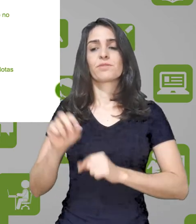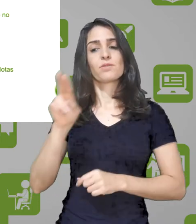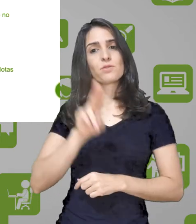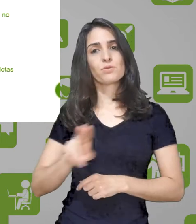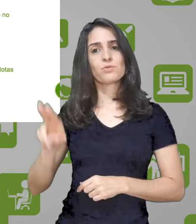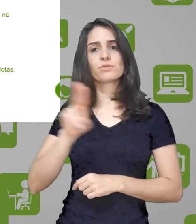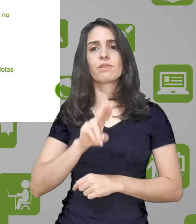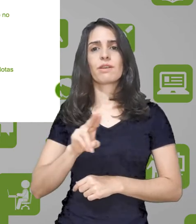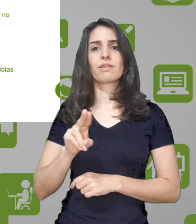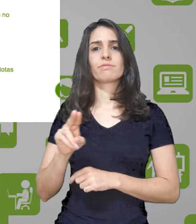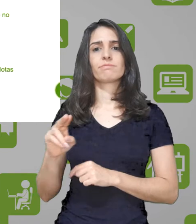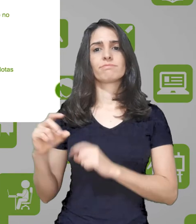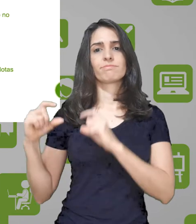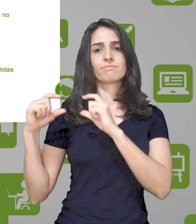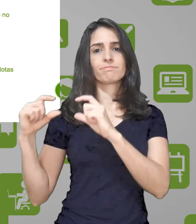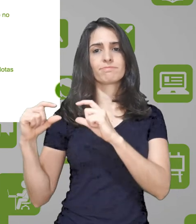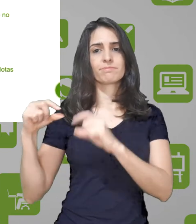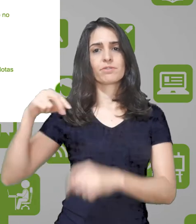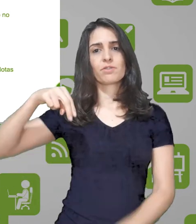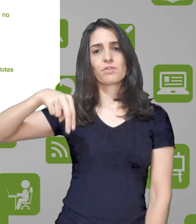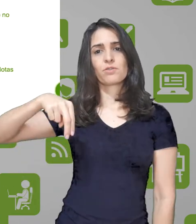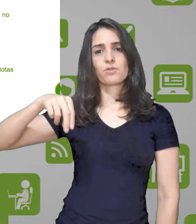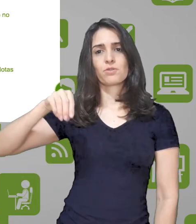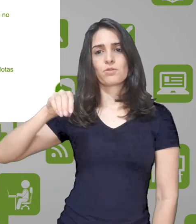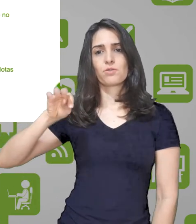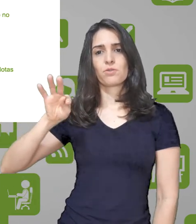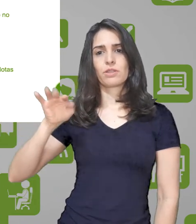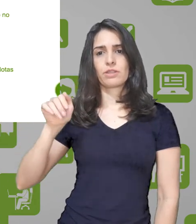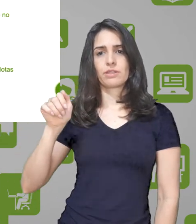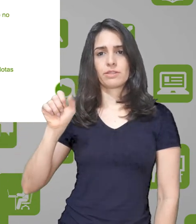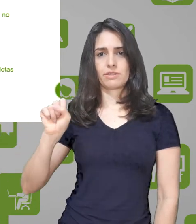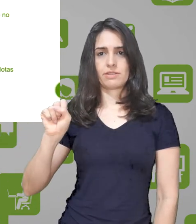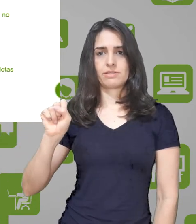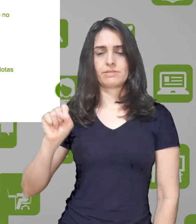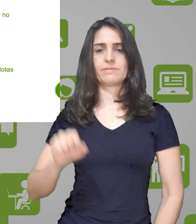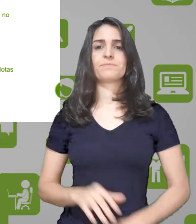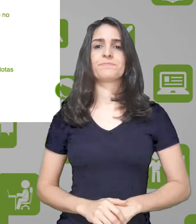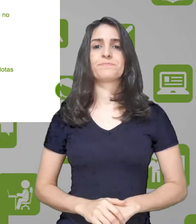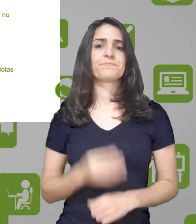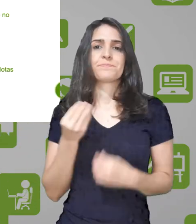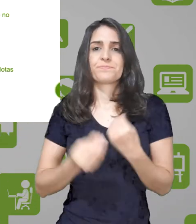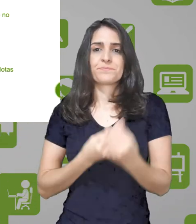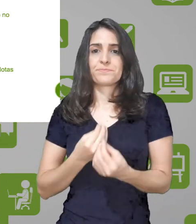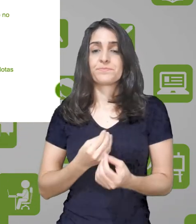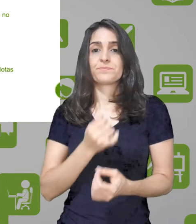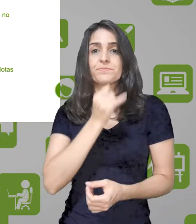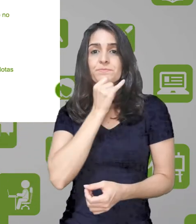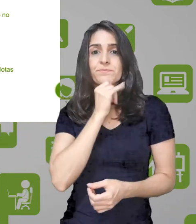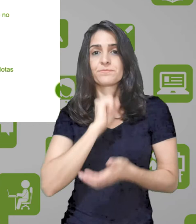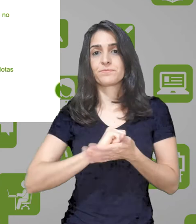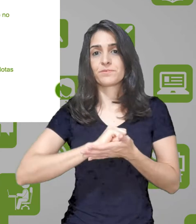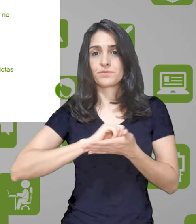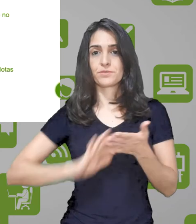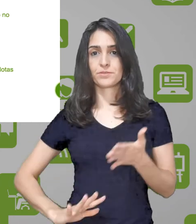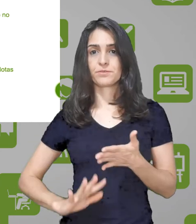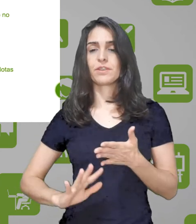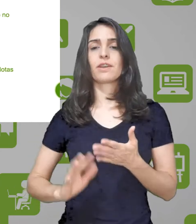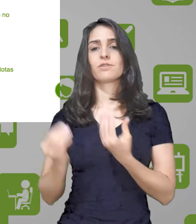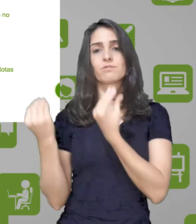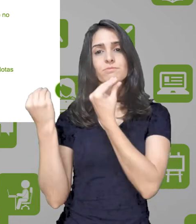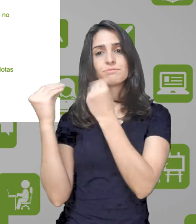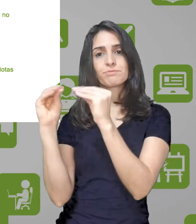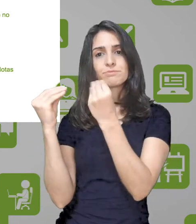começamos a utilizar o livro de notas em diversas situações para lançar nota de